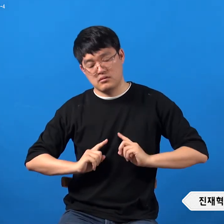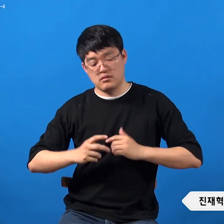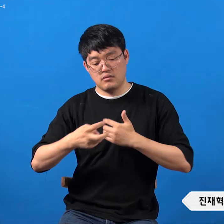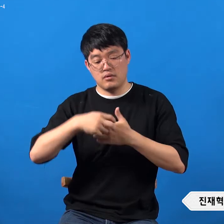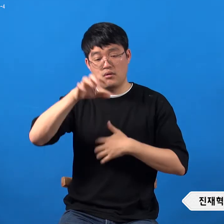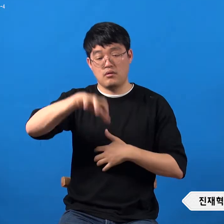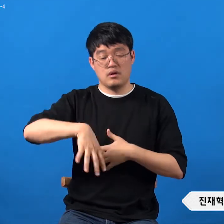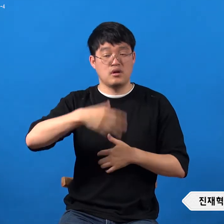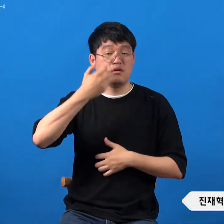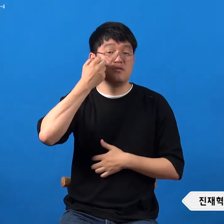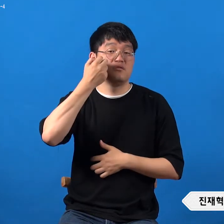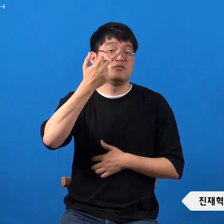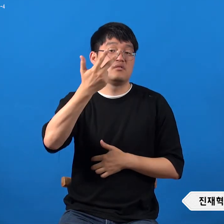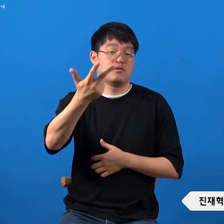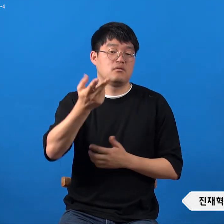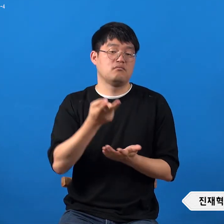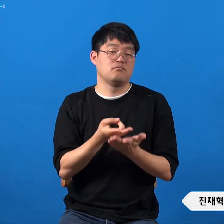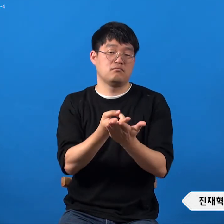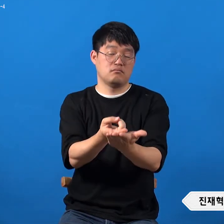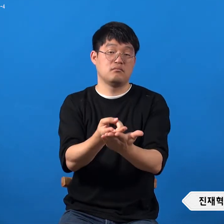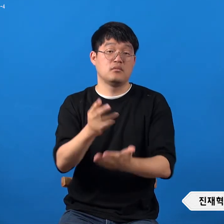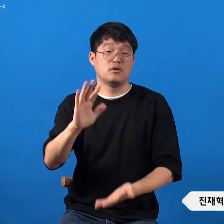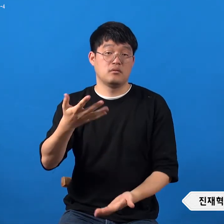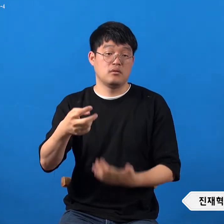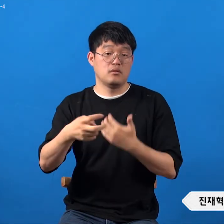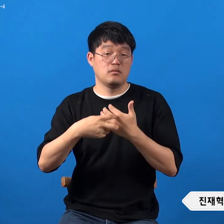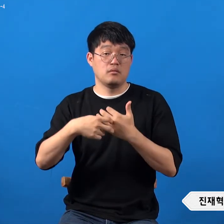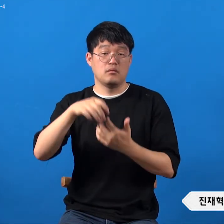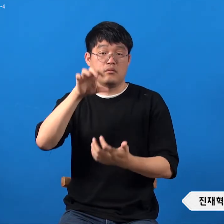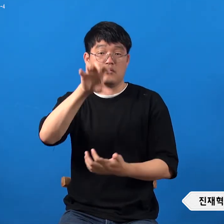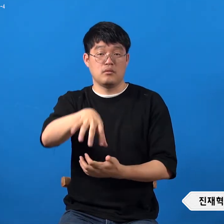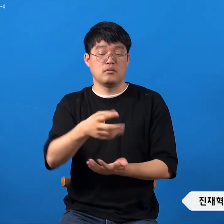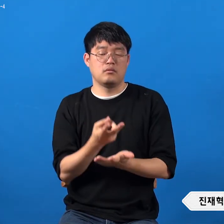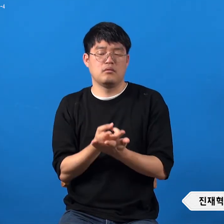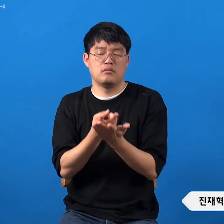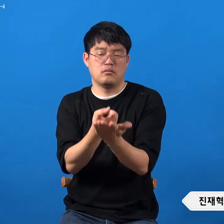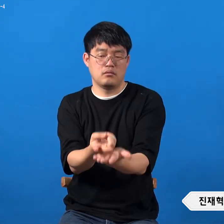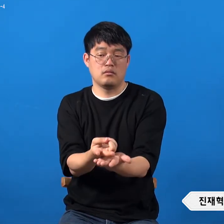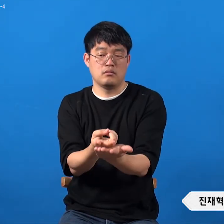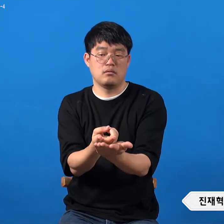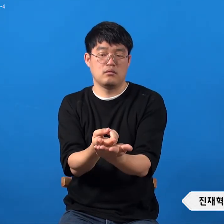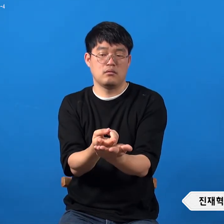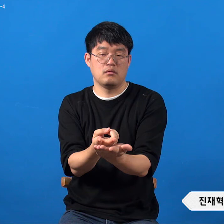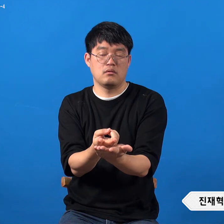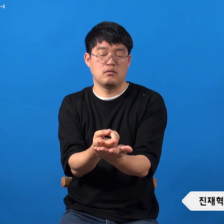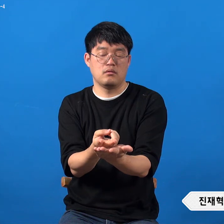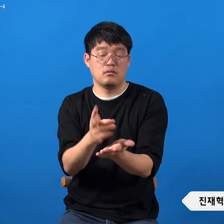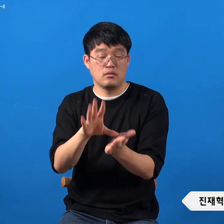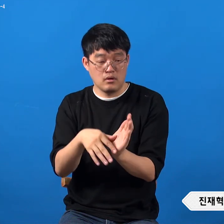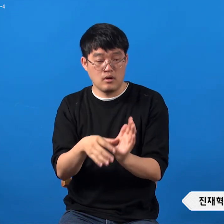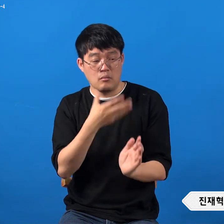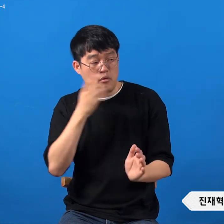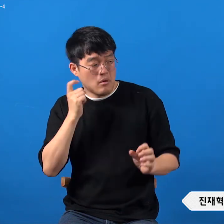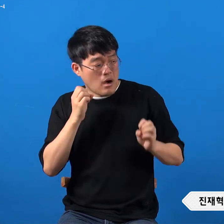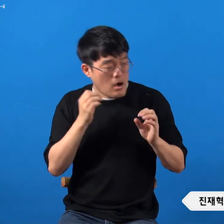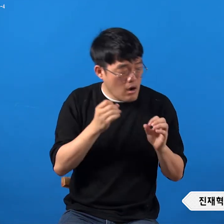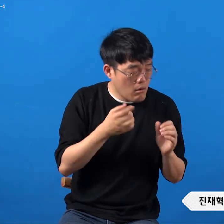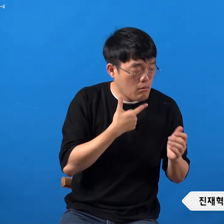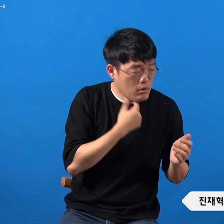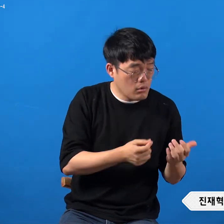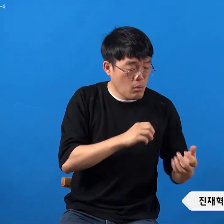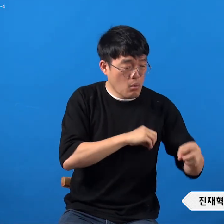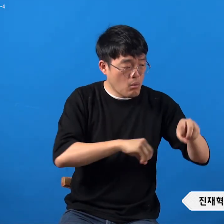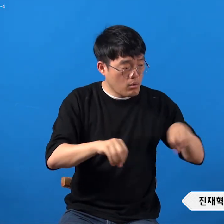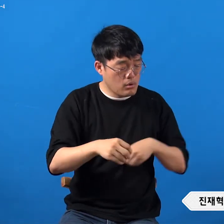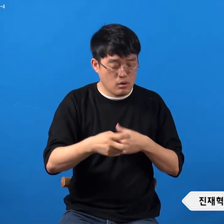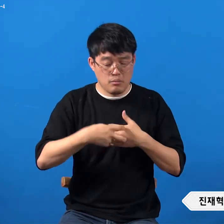됩니다. 병원에 누워서 꼼짝 못하는 상황 가운데 하나님 말씀에 순종하여 복음을 전하기를 원했는데 오히려